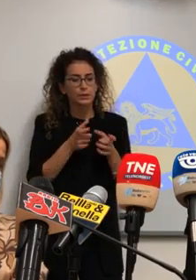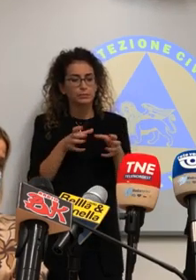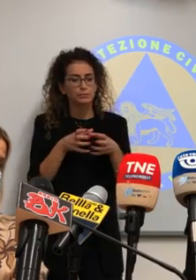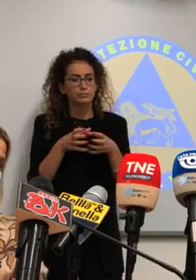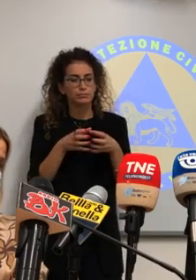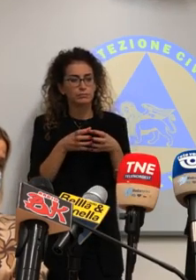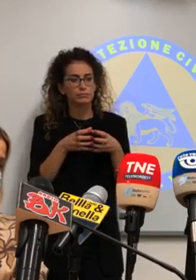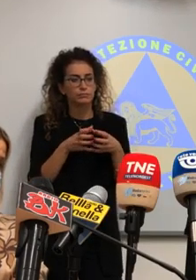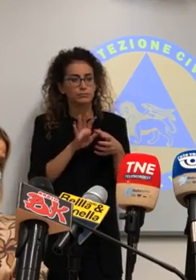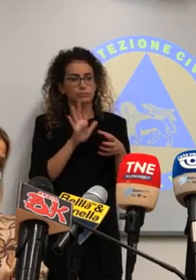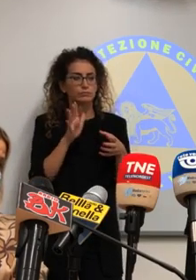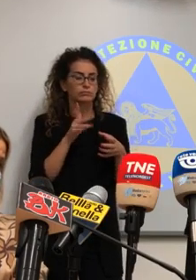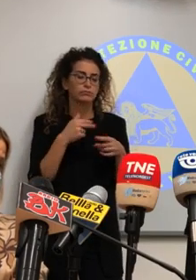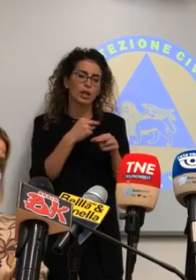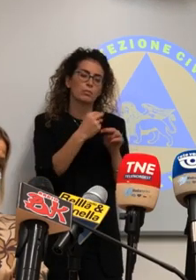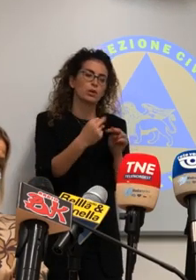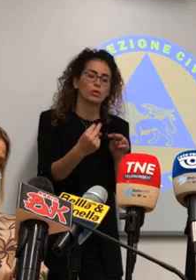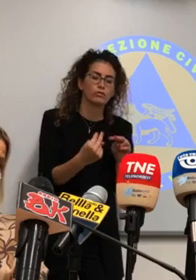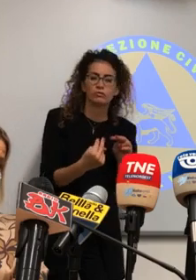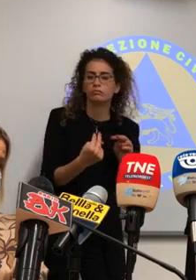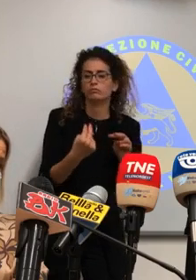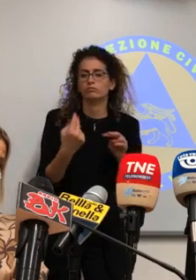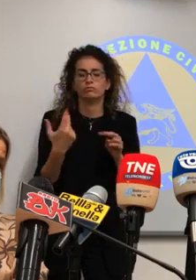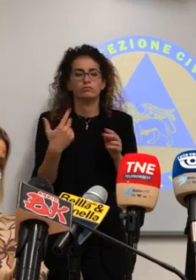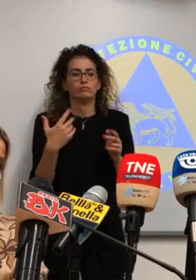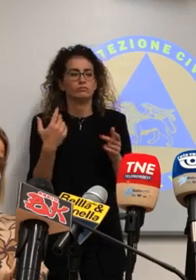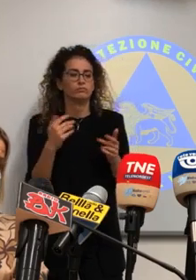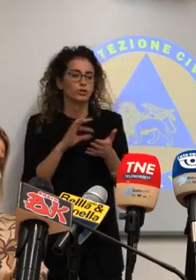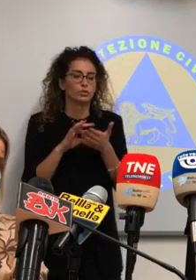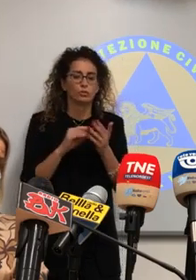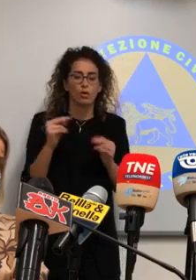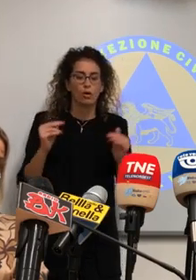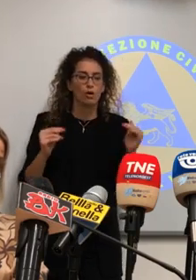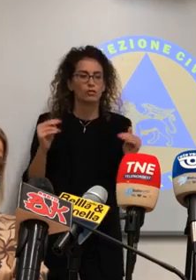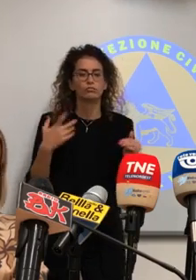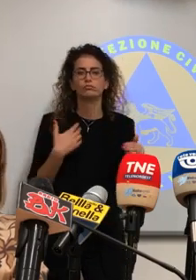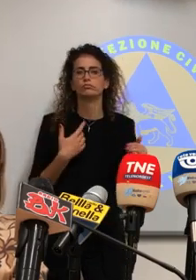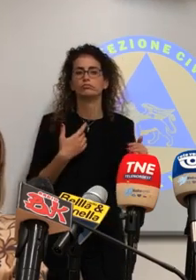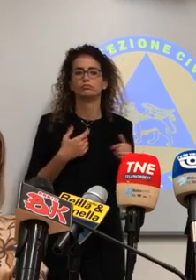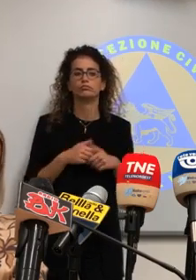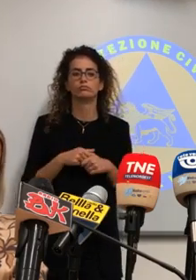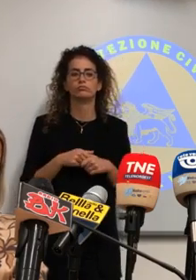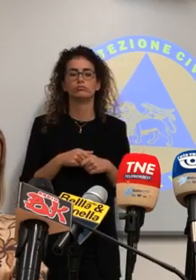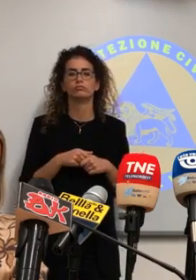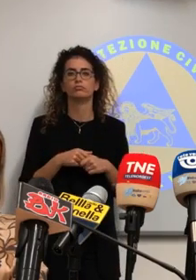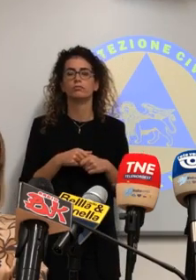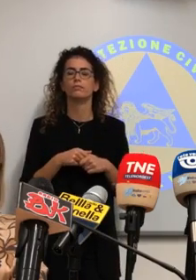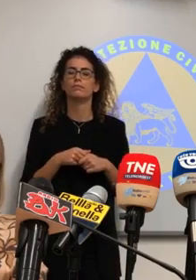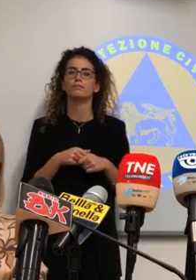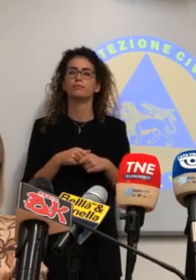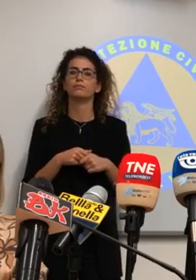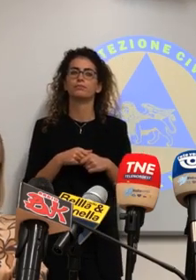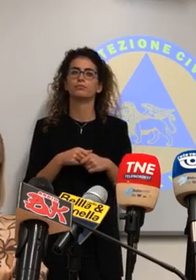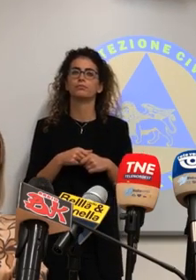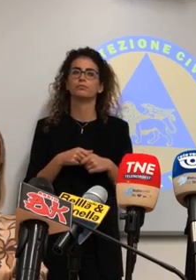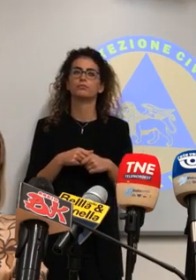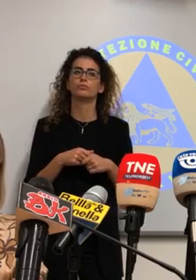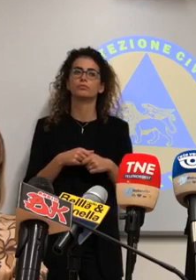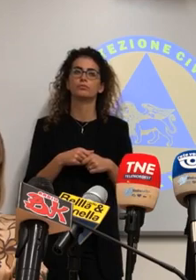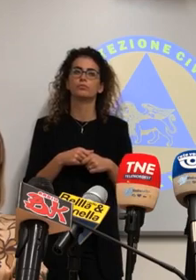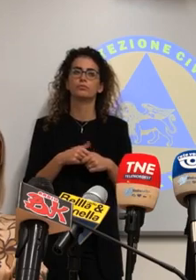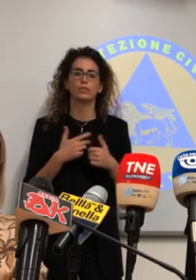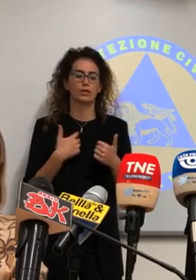hanno colpito, che non so, più una provincia rispetto a un'altra, più una scuola rispetto a un'altra? Non ci rispondo. Non abbiamo avuto questo tipo